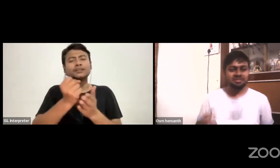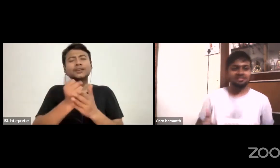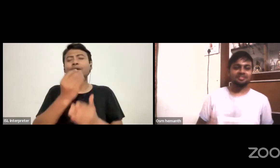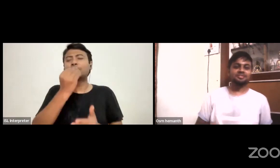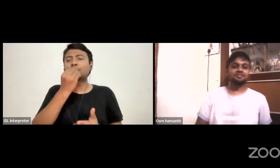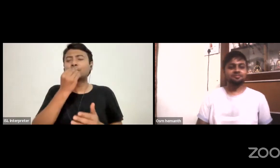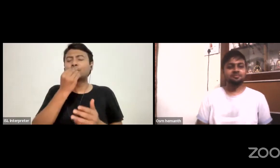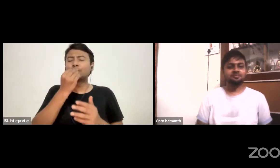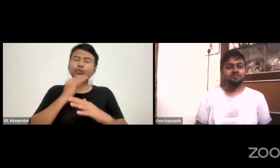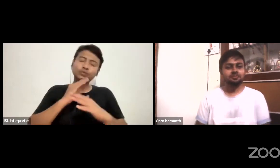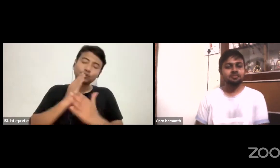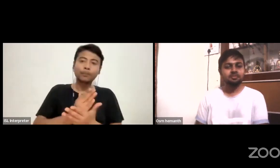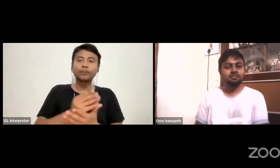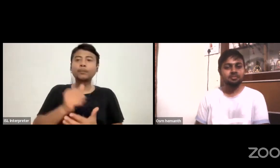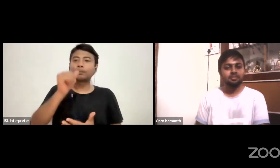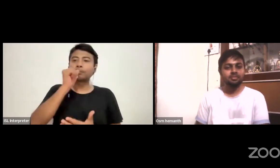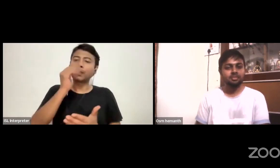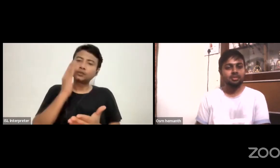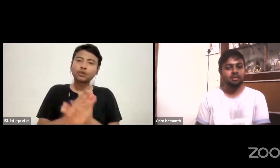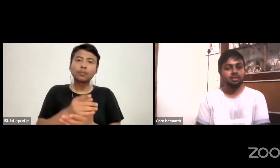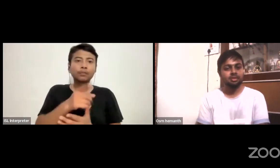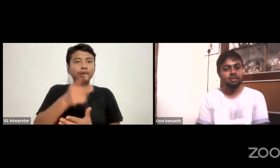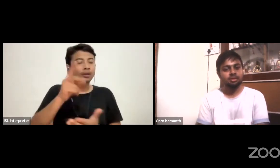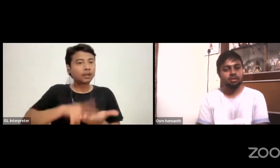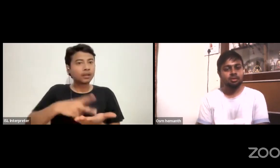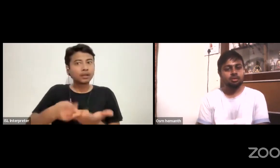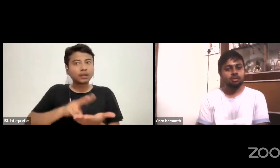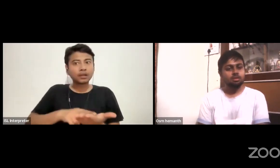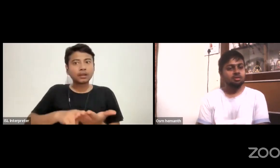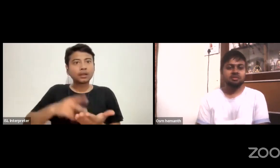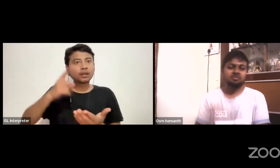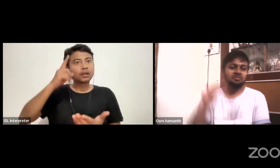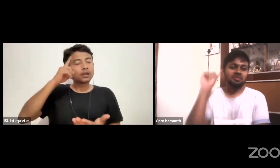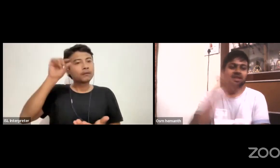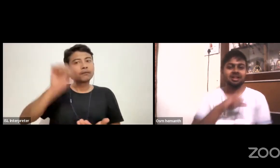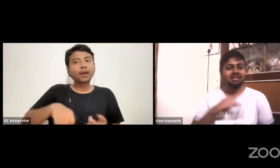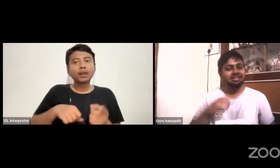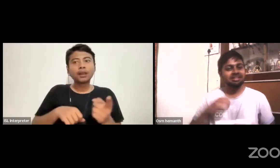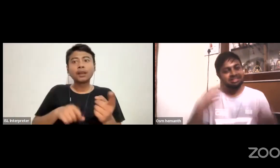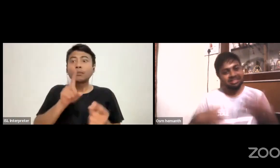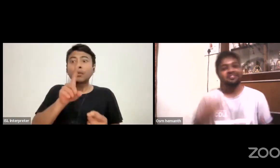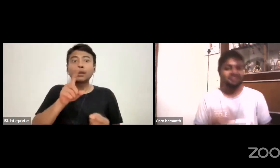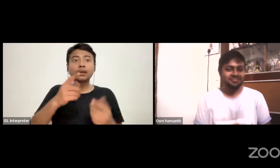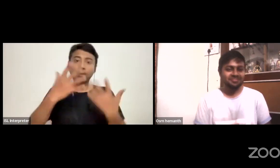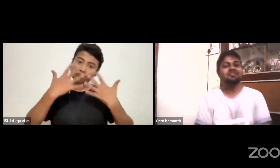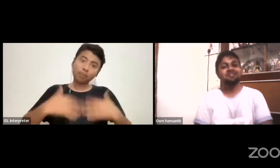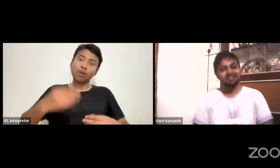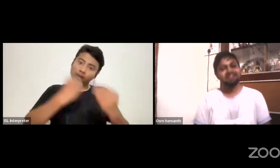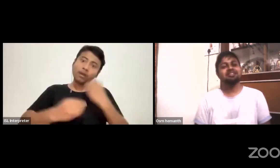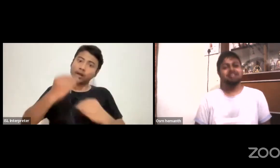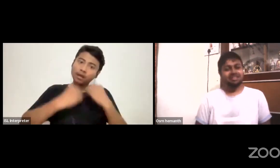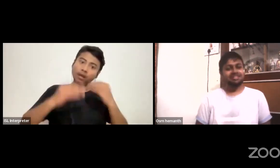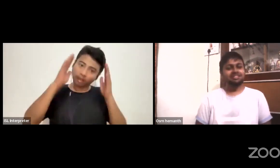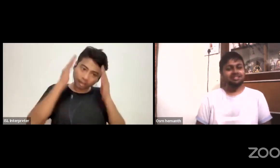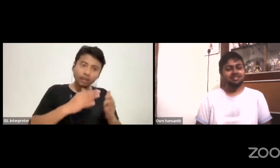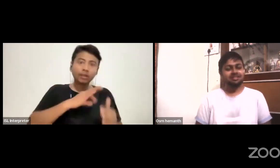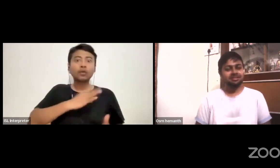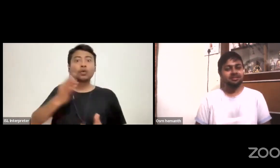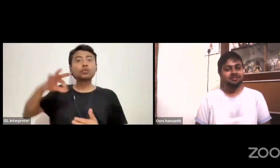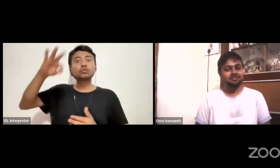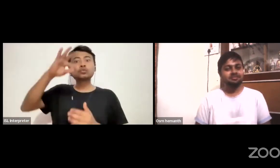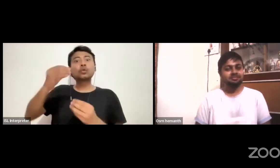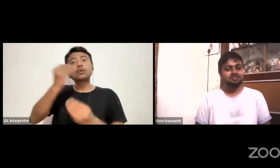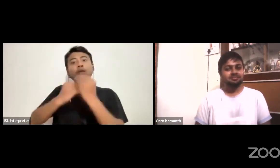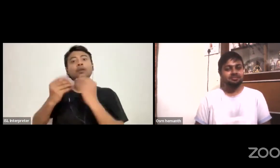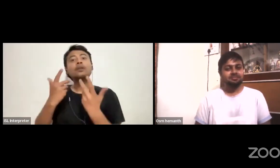आएगी। और आपने कितने जन्मों से अपनी आत्मा को फूड ही नहीं दिया, आपने आपको फूड दिया ही नहीं है। भगवान का नाम, भगवान